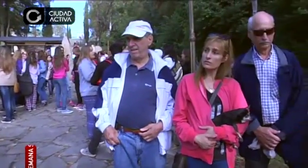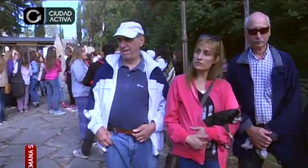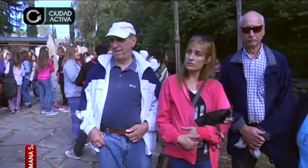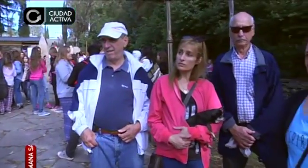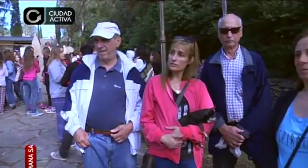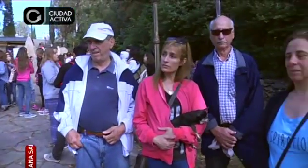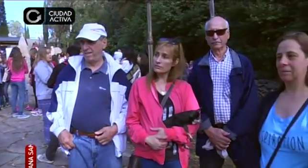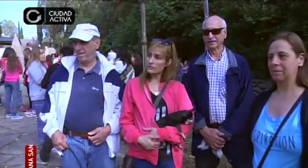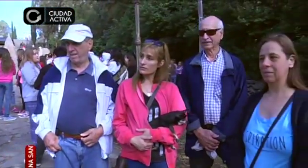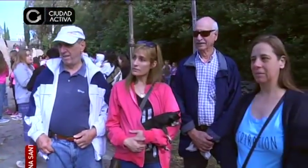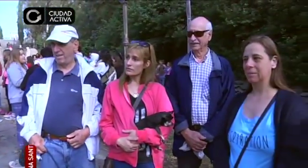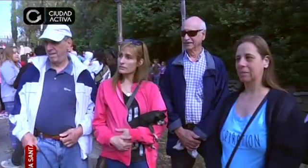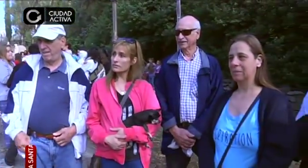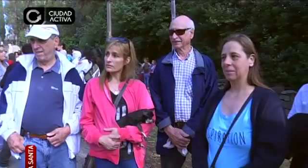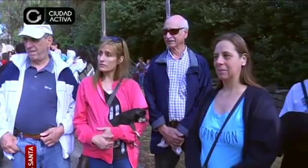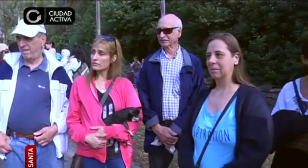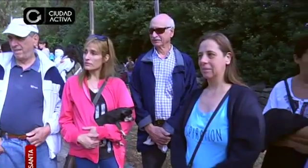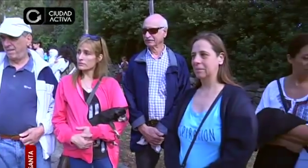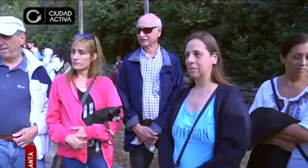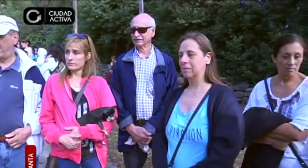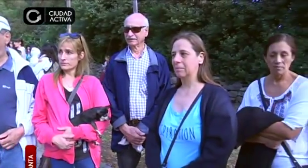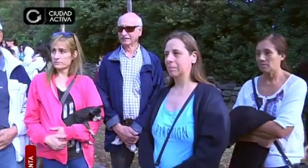a interpretar lo que podía.